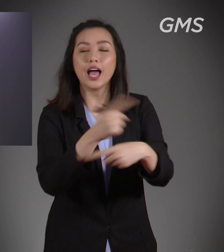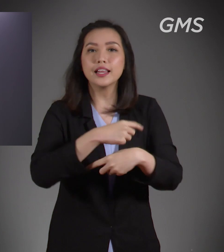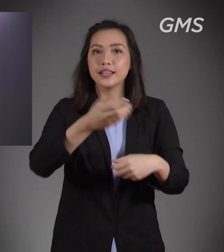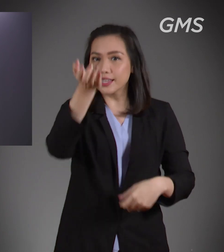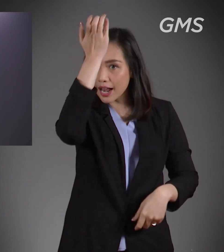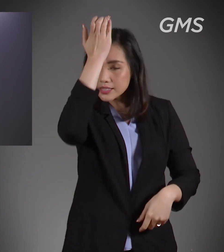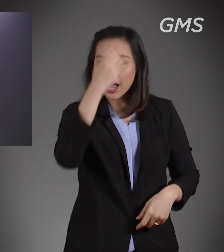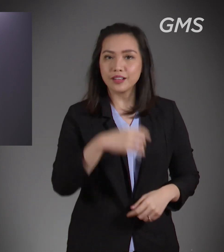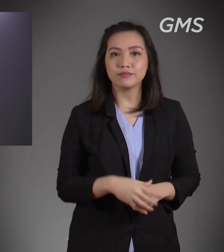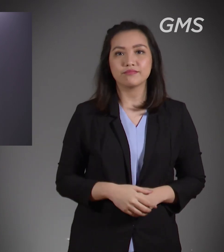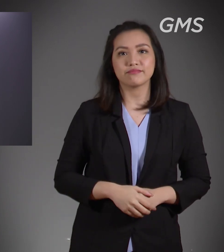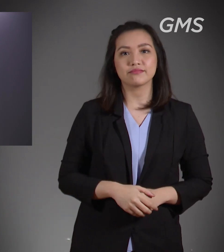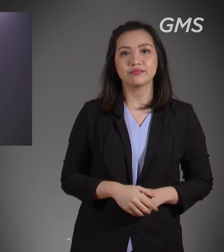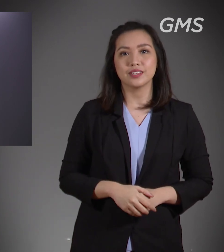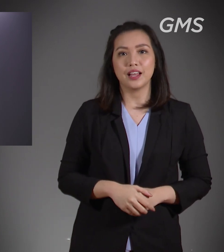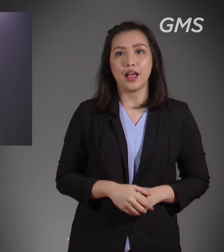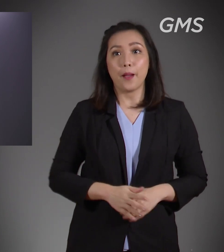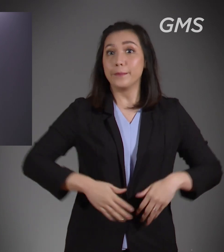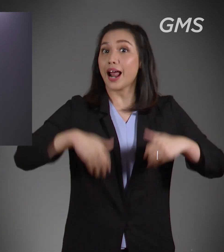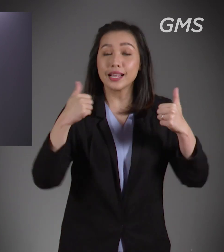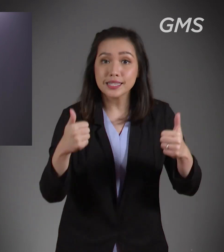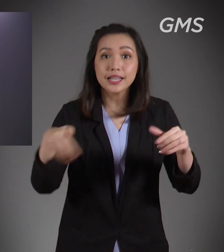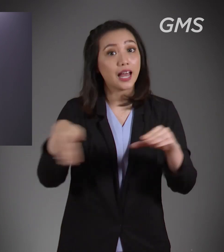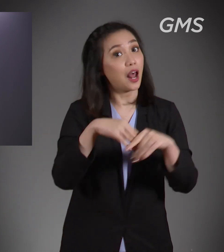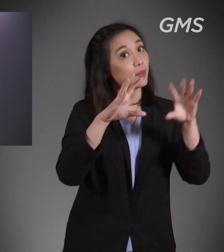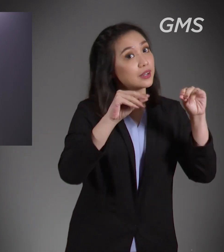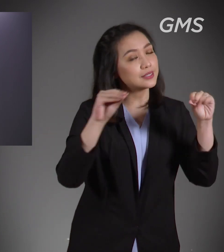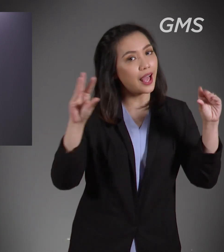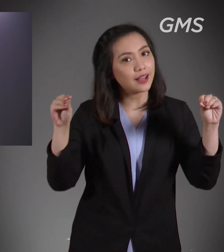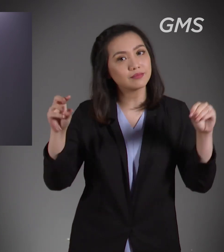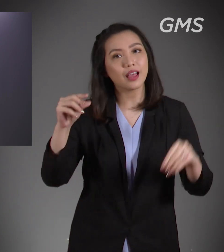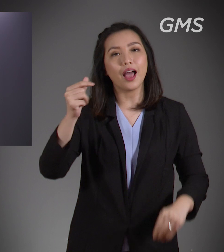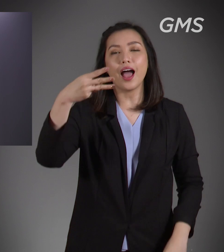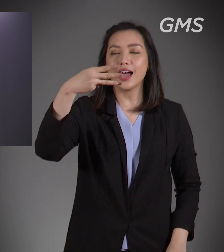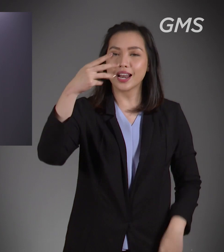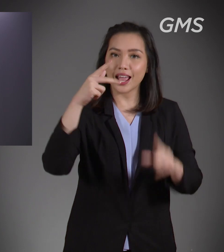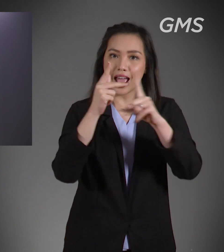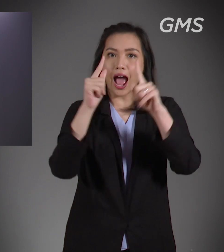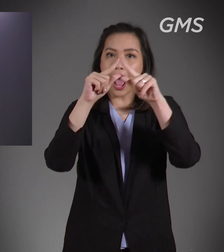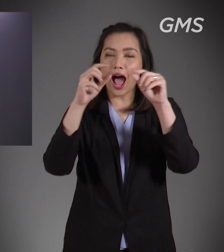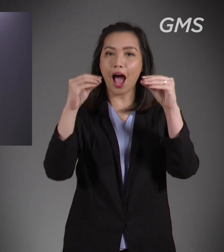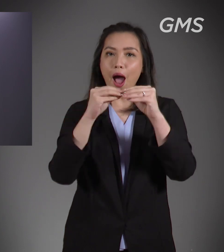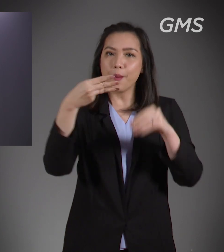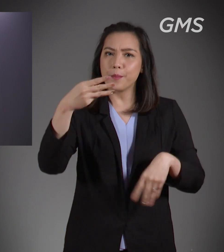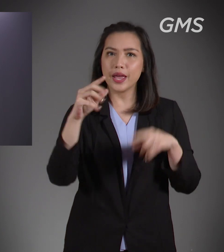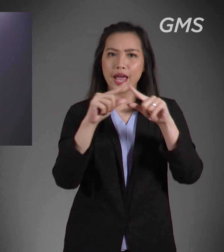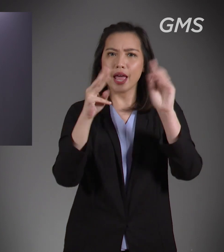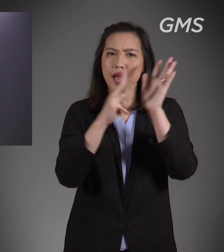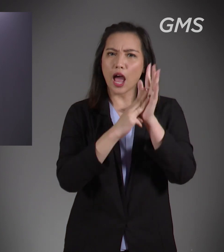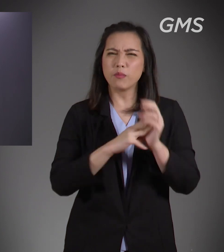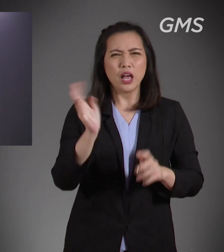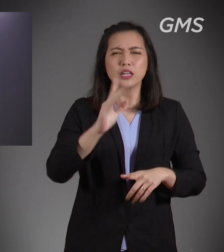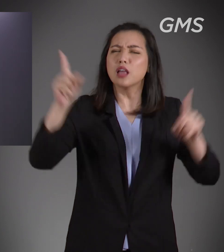dia semakin berhasil dalam karirnya, Rehabeam berubah setia kepada Tuhan. Dia